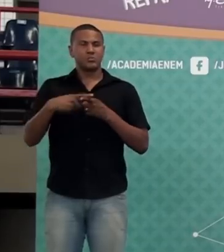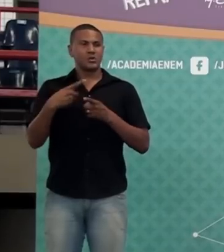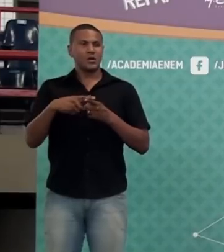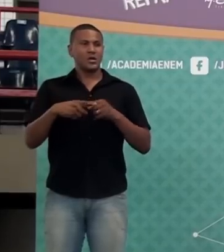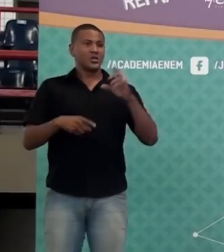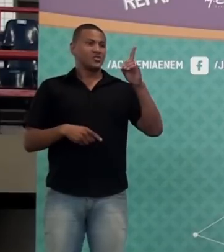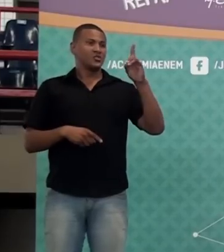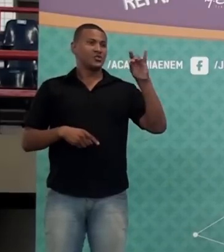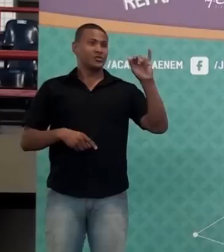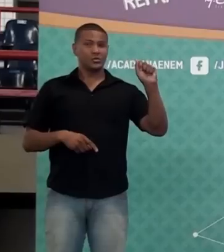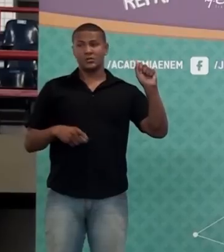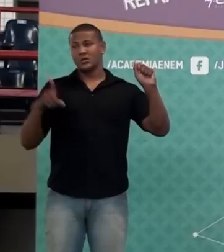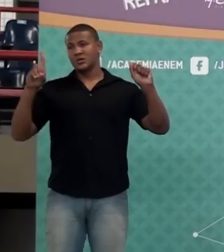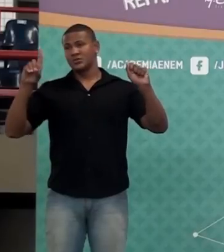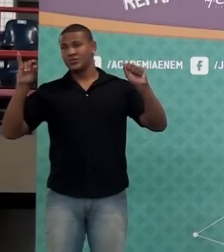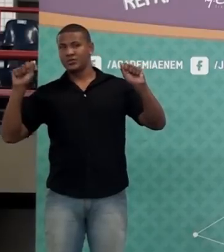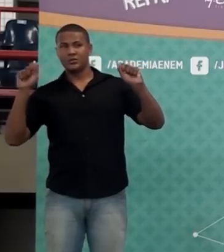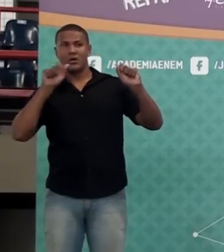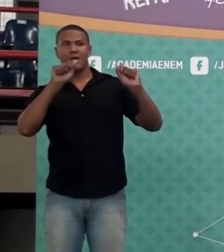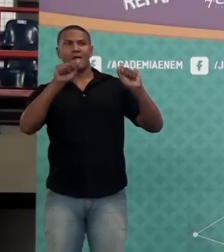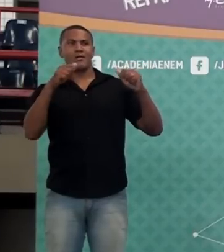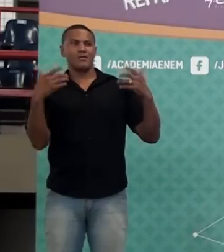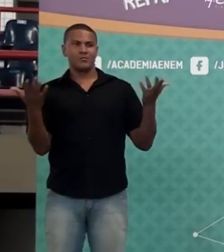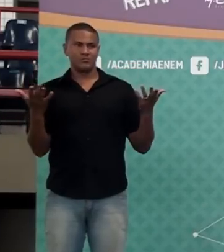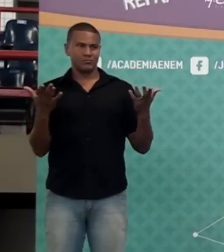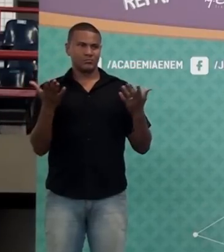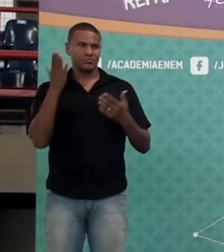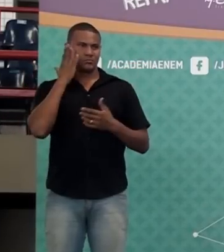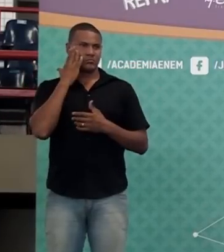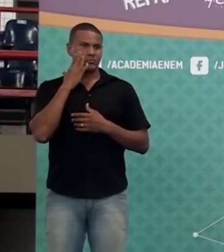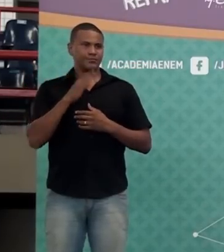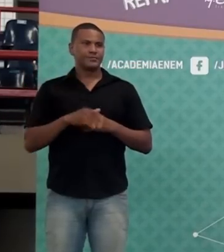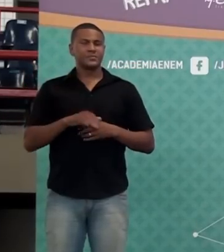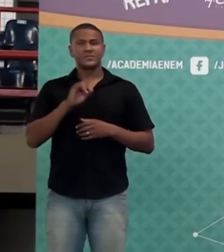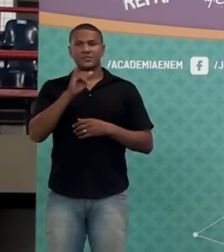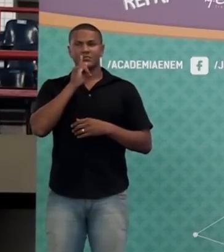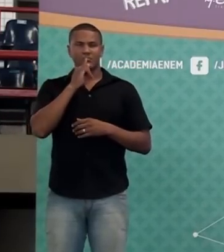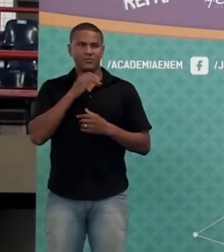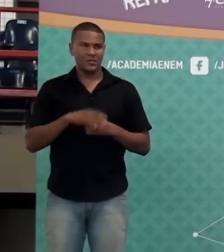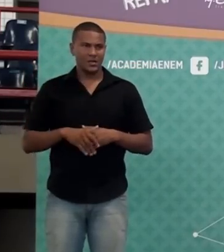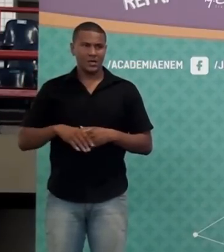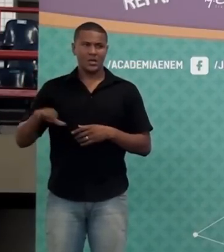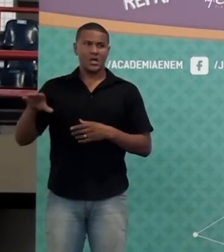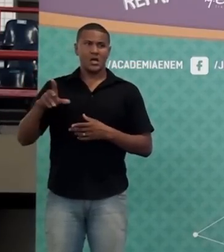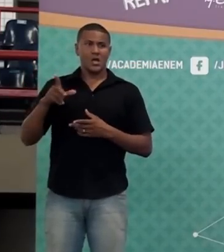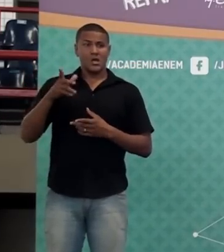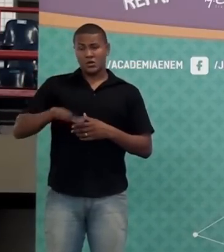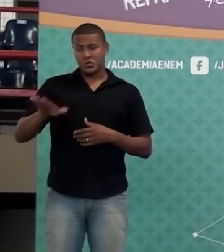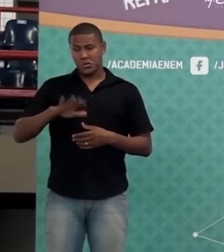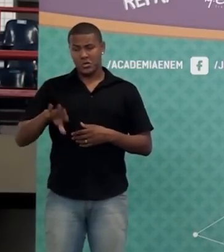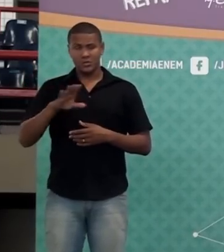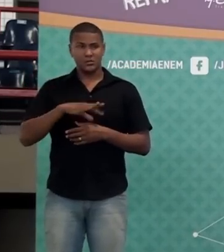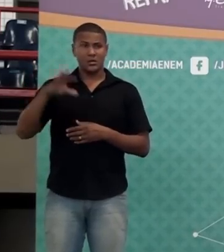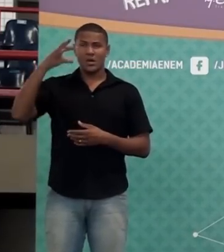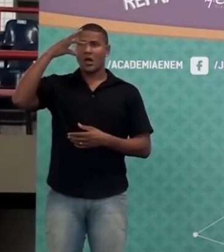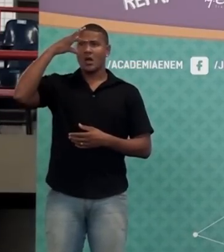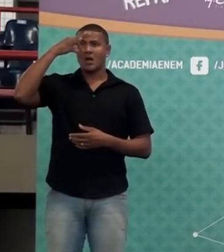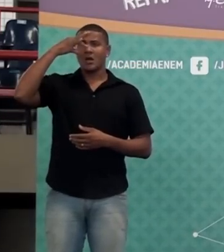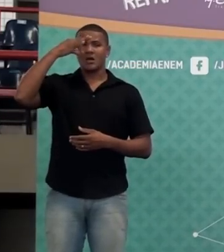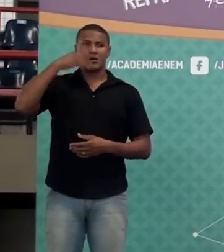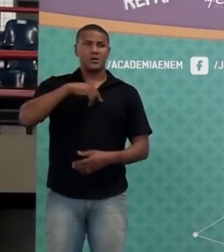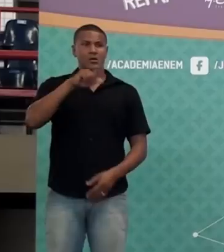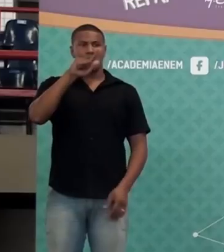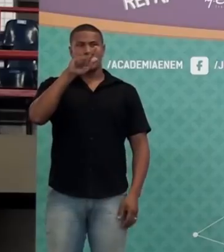a criança tomou o medicamento gota a gota. Não tem crase, porque gota a gota está repetido. Se